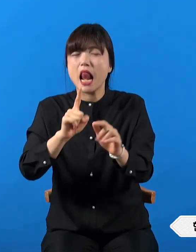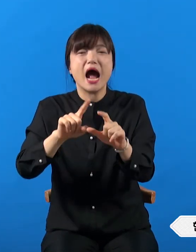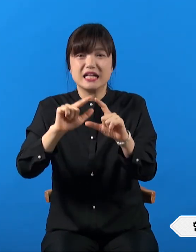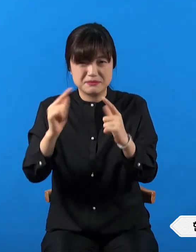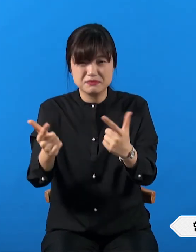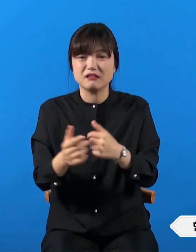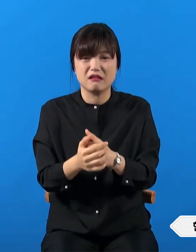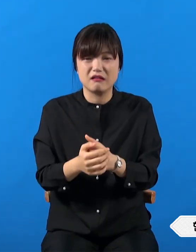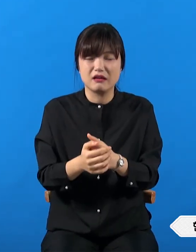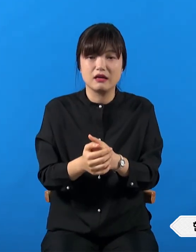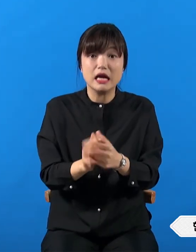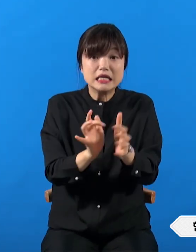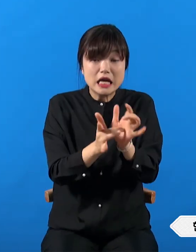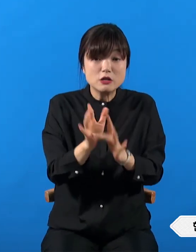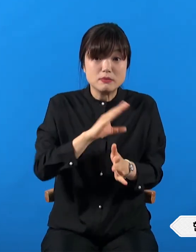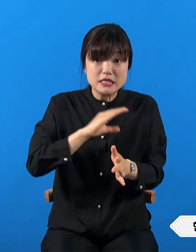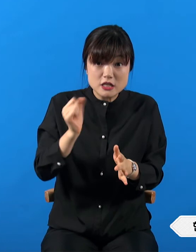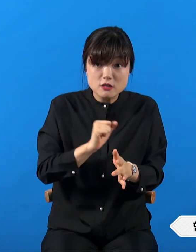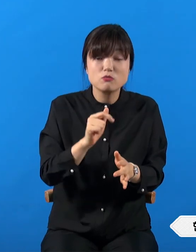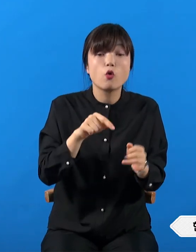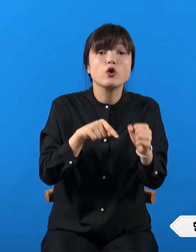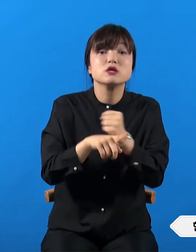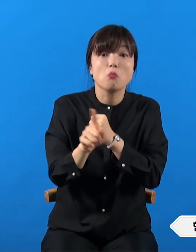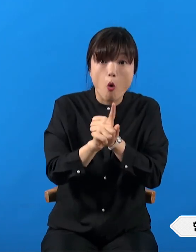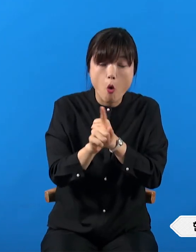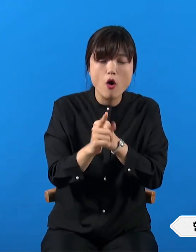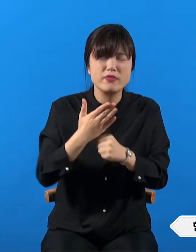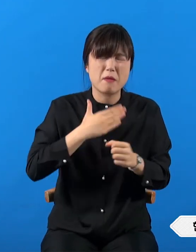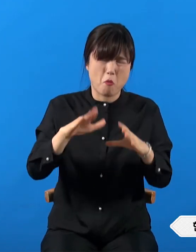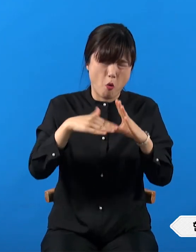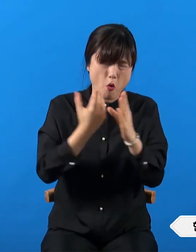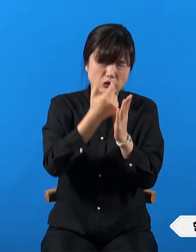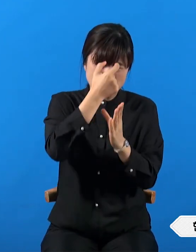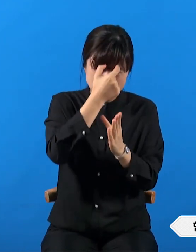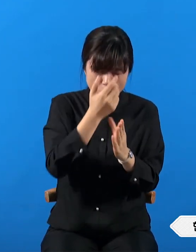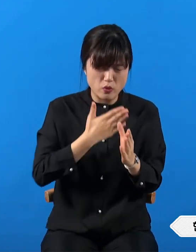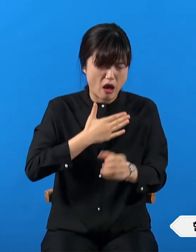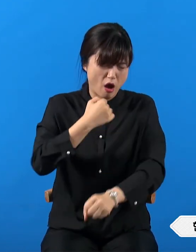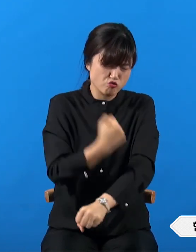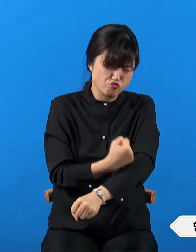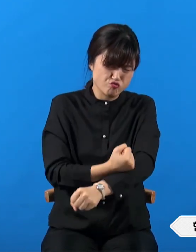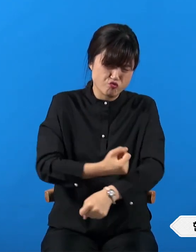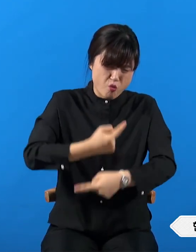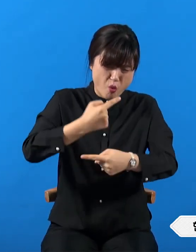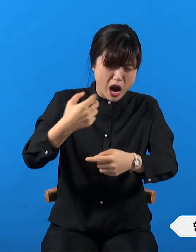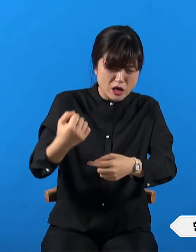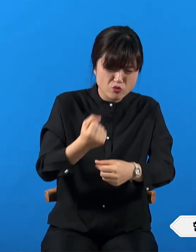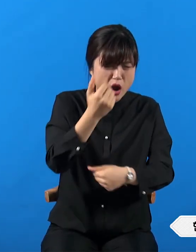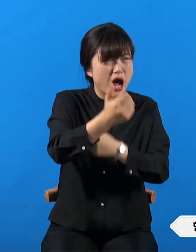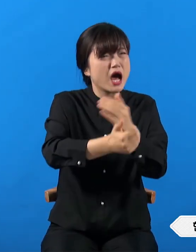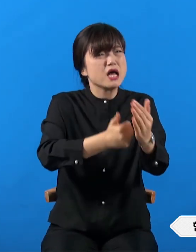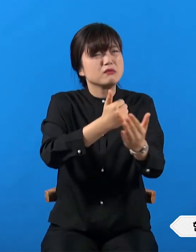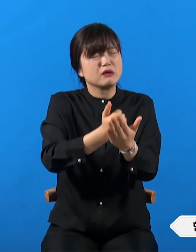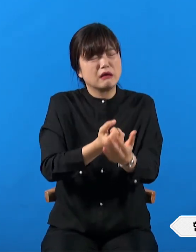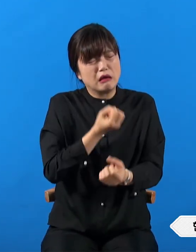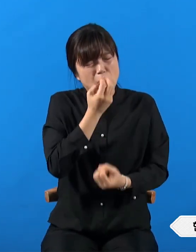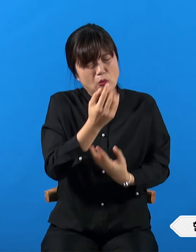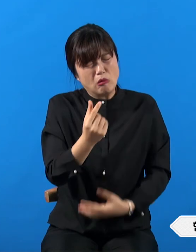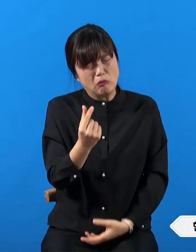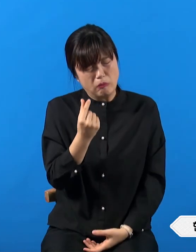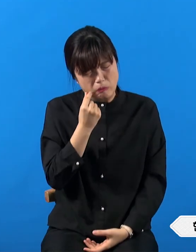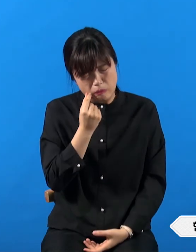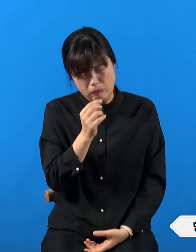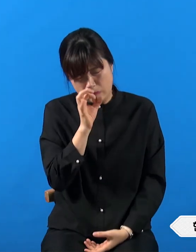아닙니다. 그 말은 내 이 모든 기도, 나의 공로로는 하나님께 이렇게 아뢰일